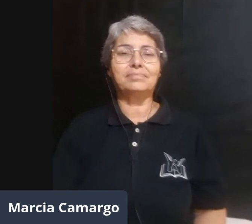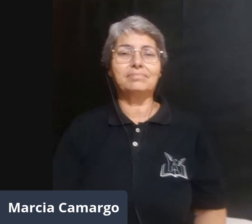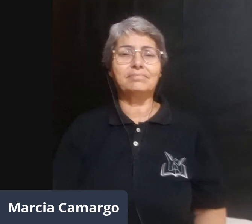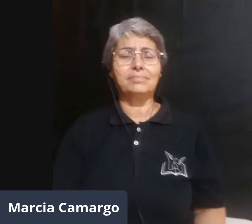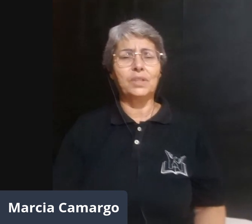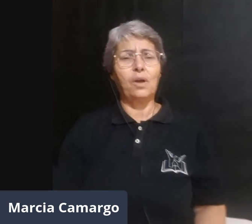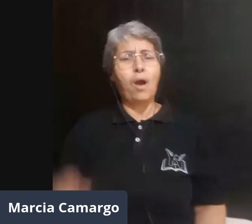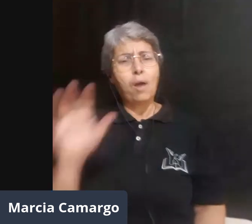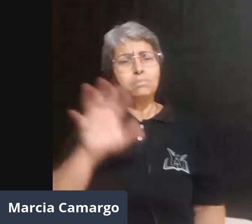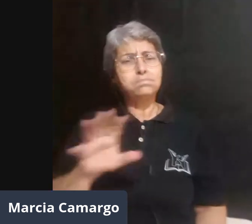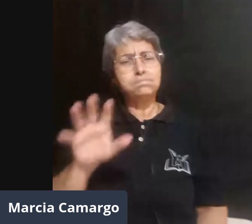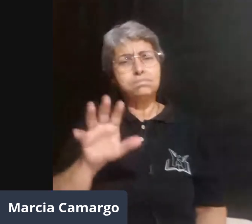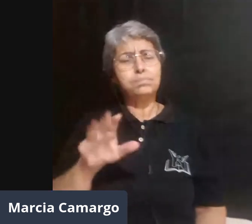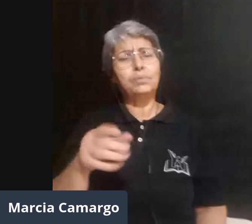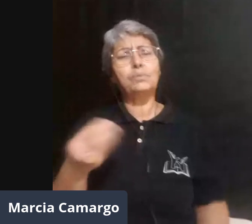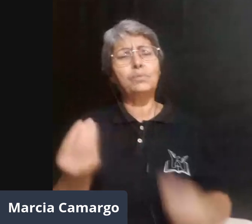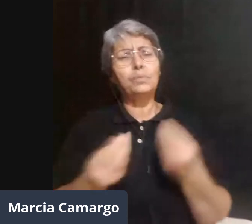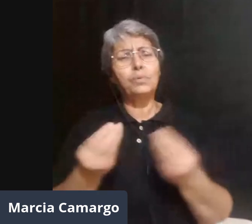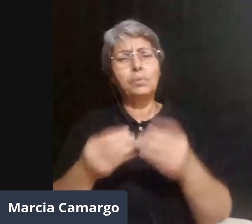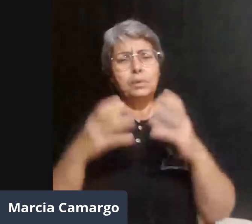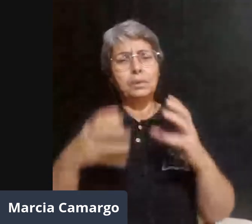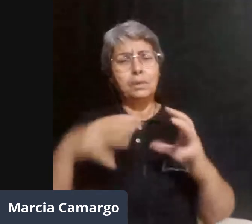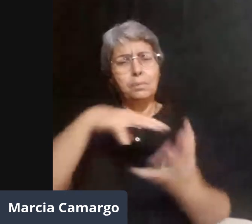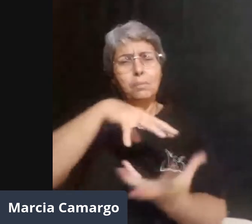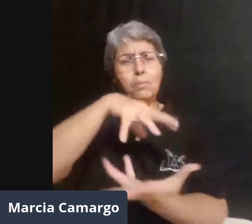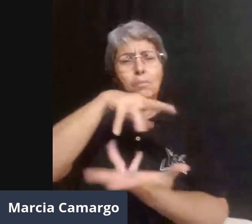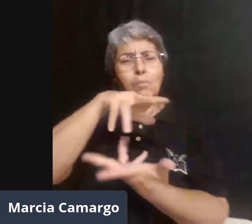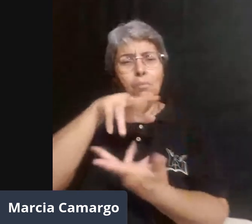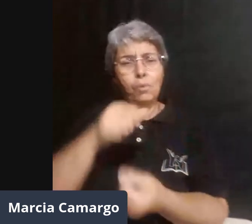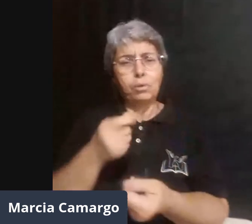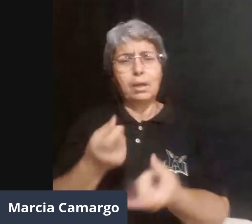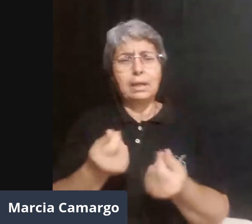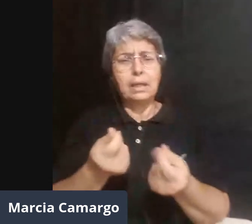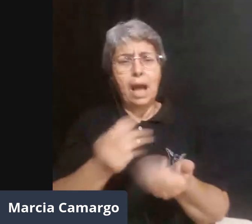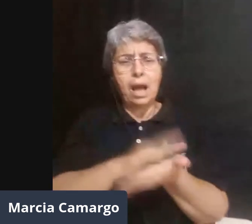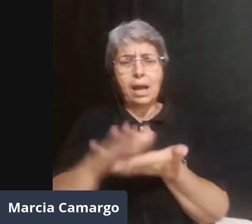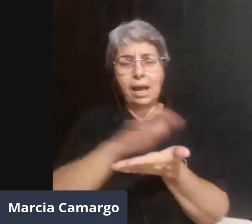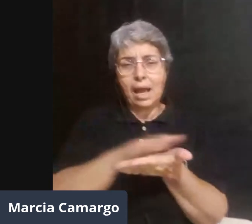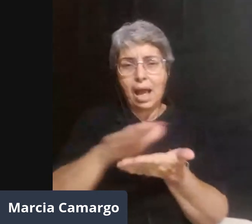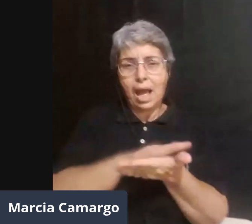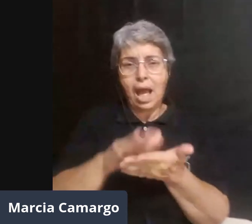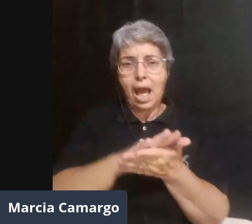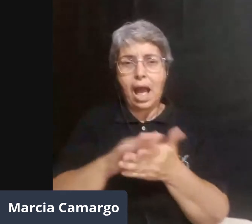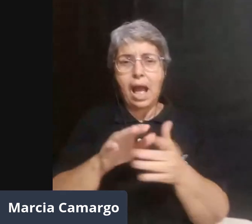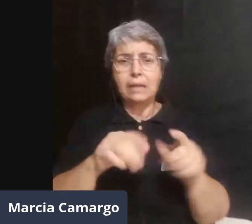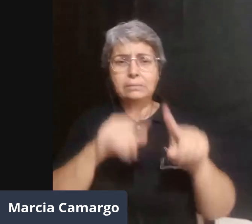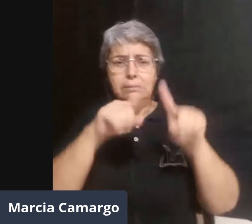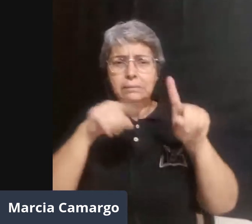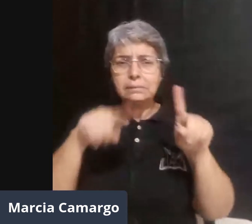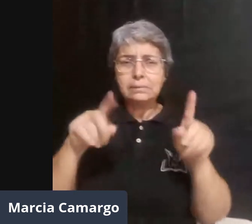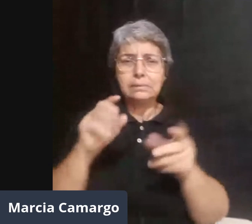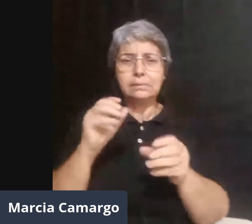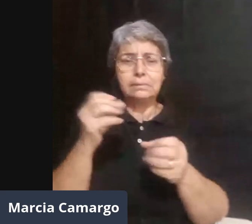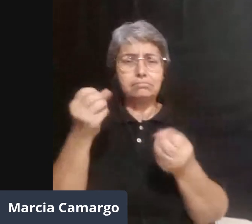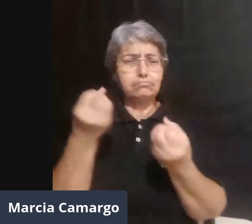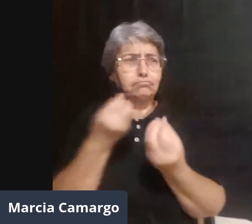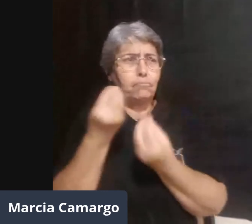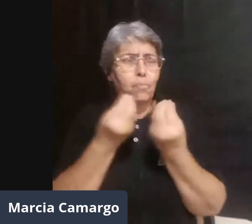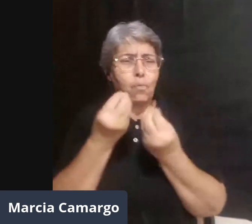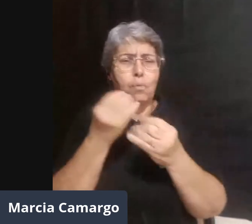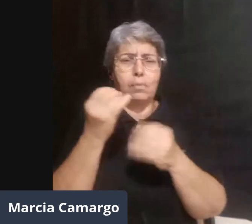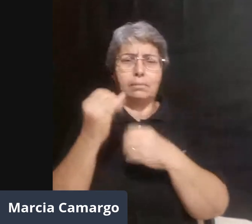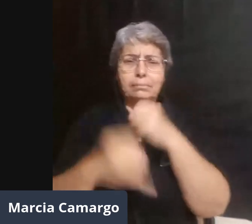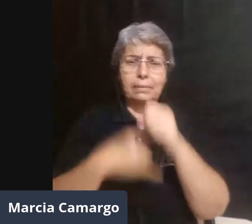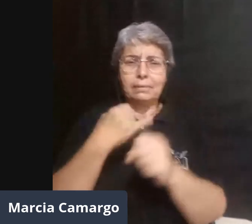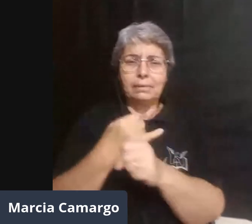milhões de dólares gastos com recursos eletrônicos e gráficos nunca iluminarão a terra com a